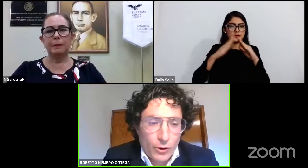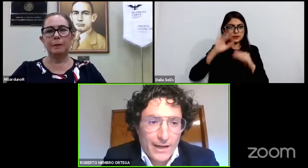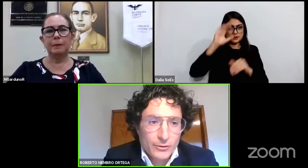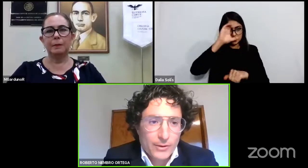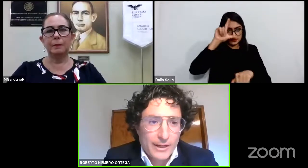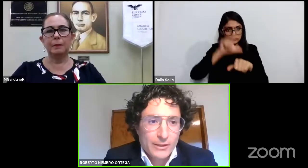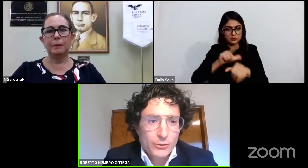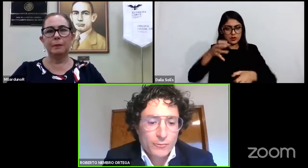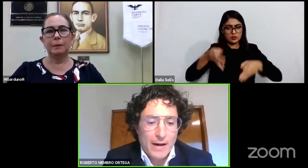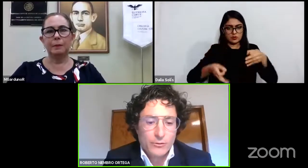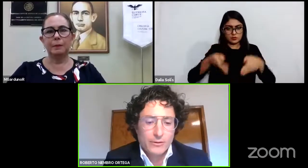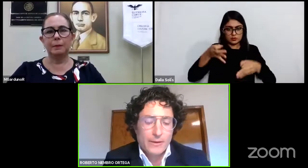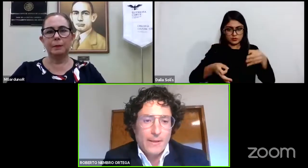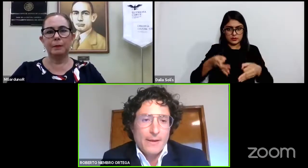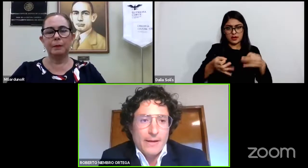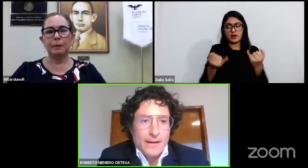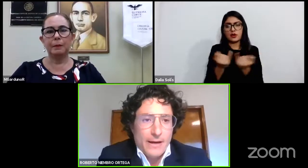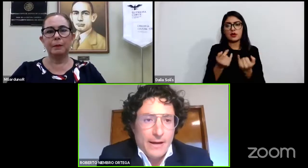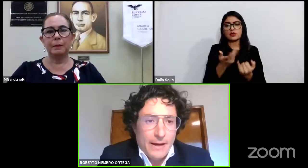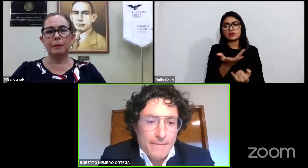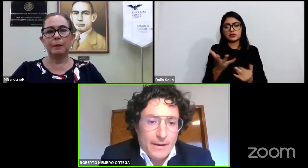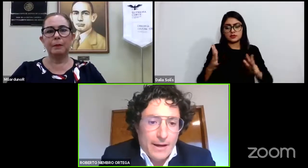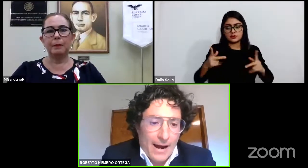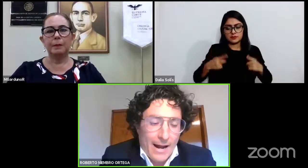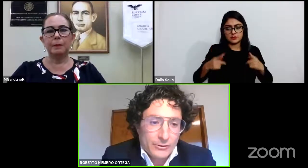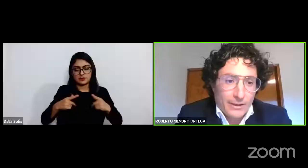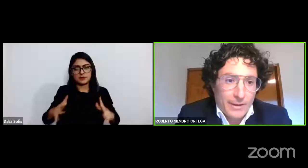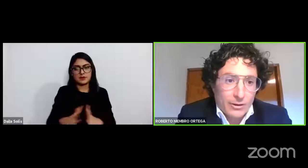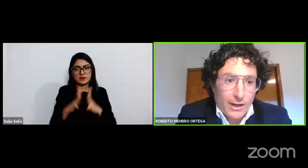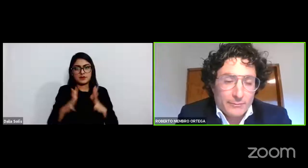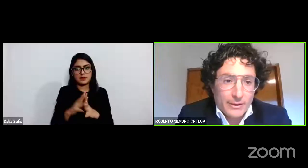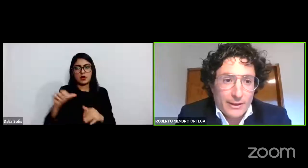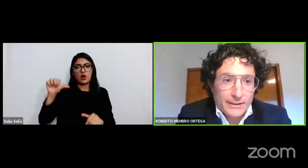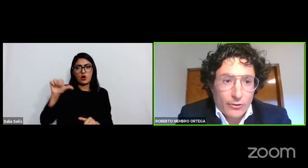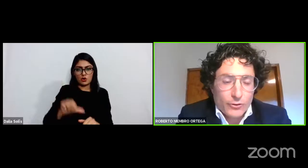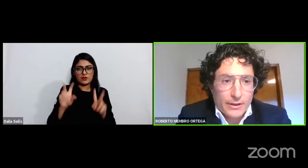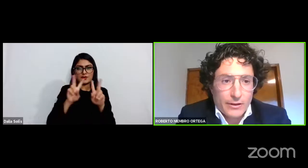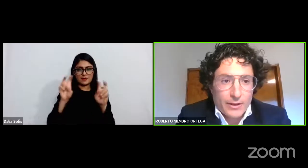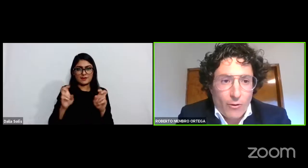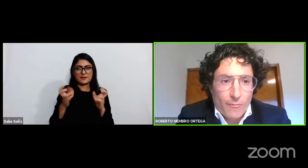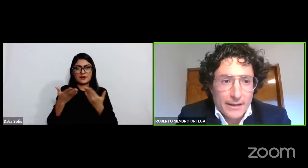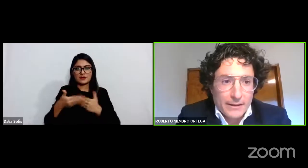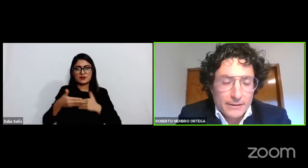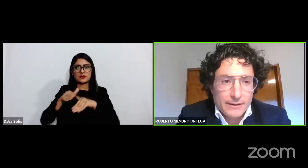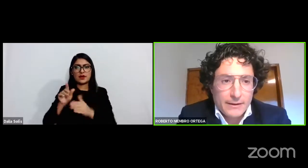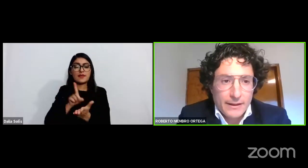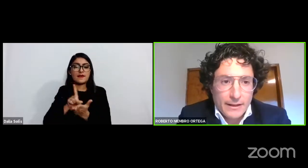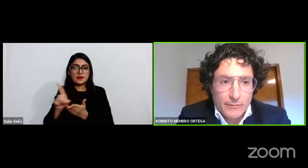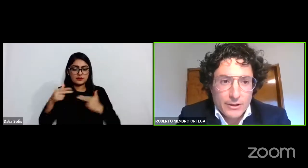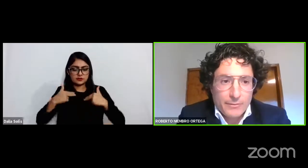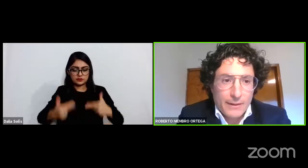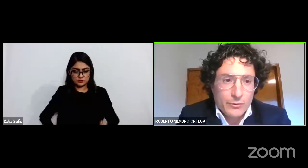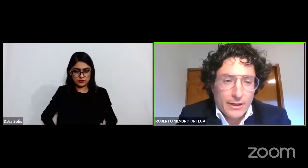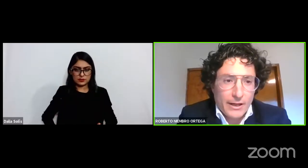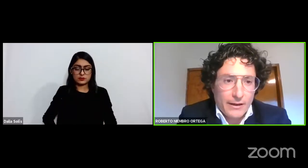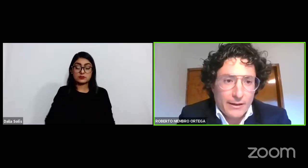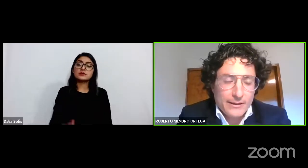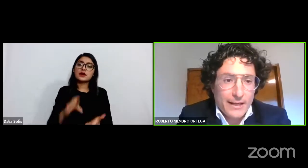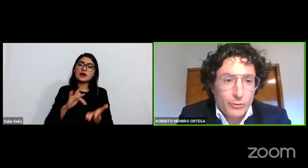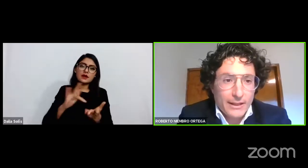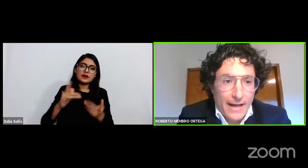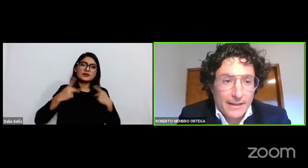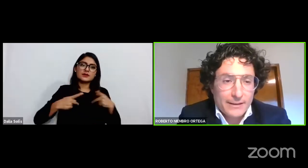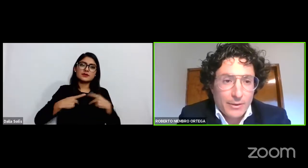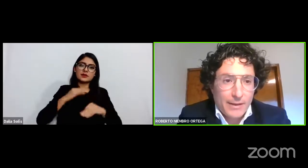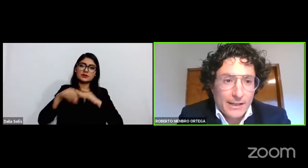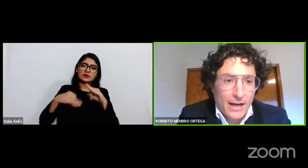charla introductoria sobre derechos humanos. Agradezco también a todas las personas que nos acompañan. Pues esperemos que